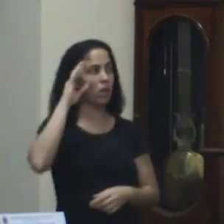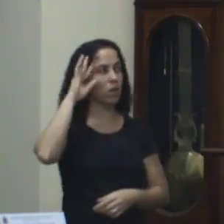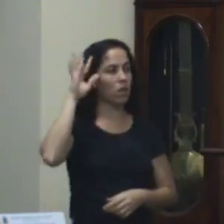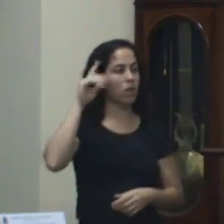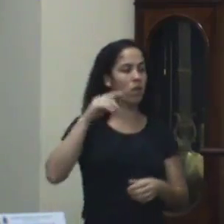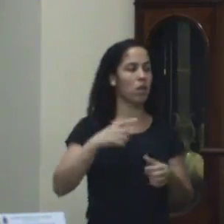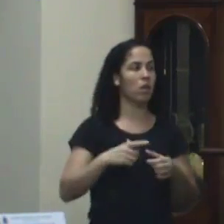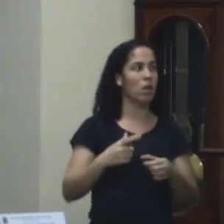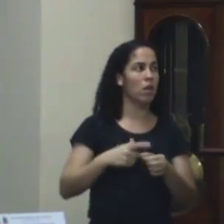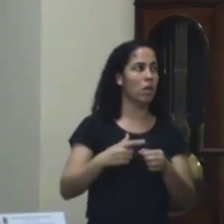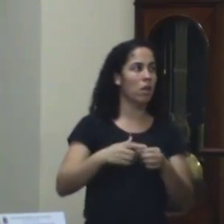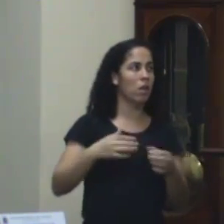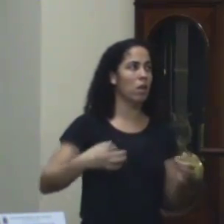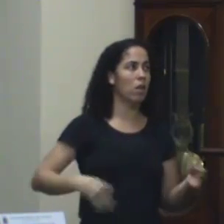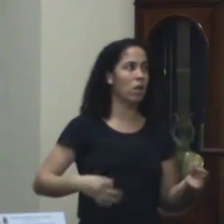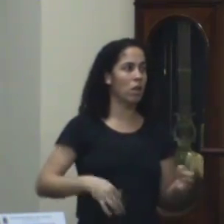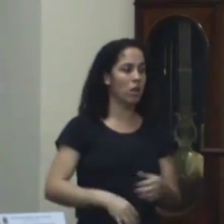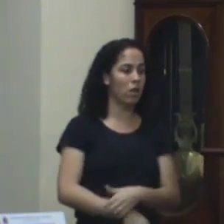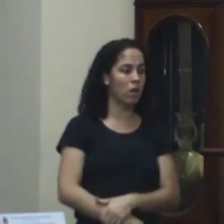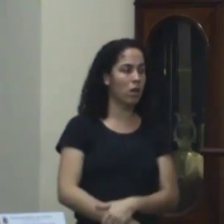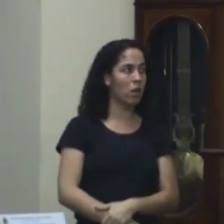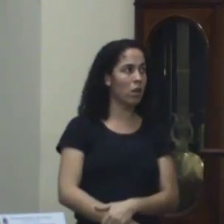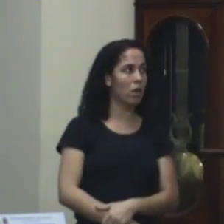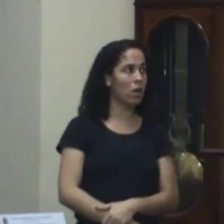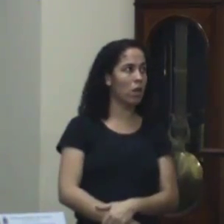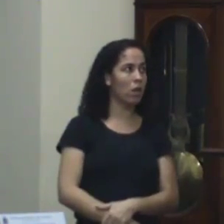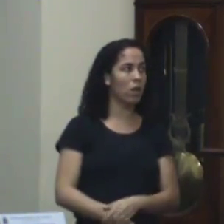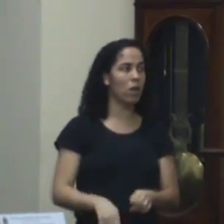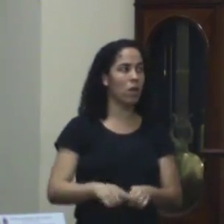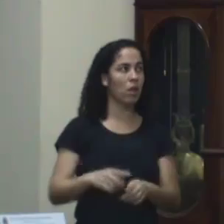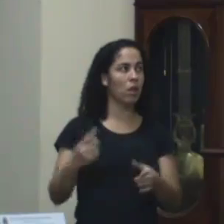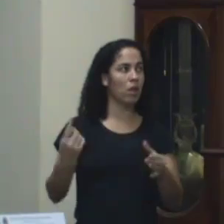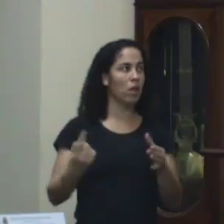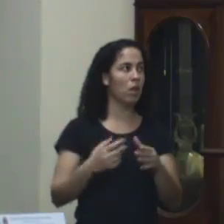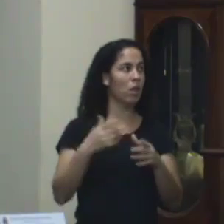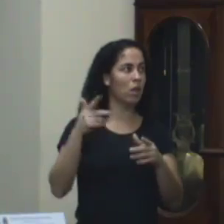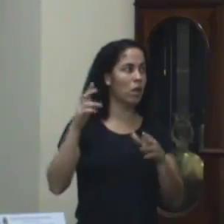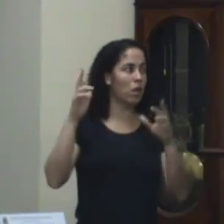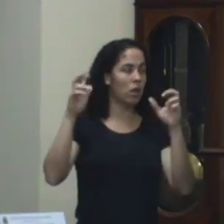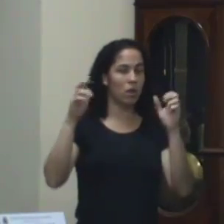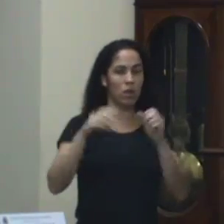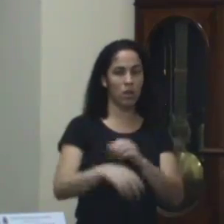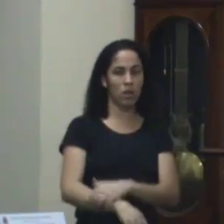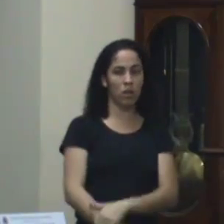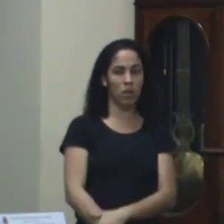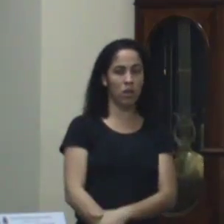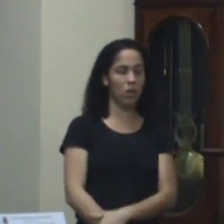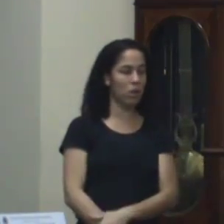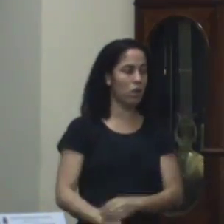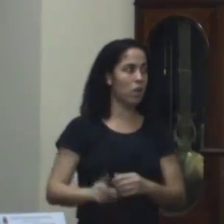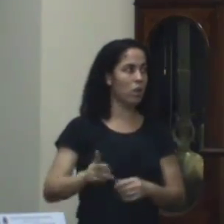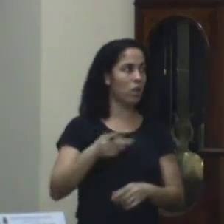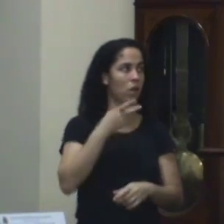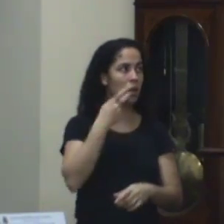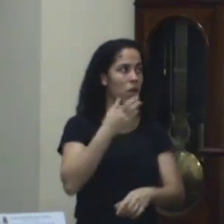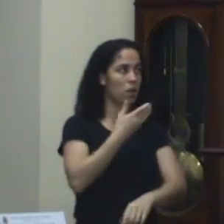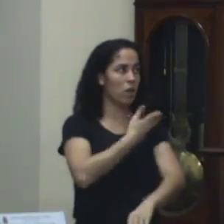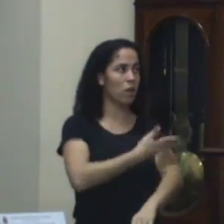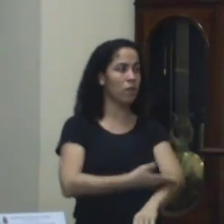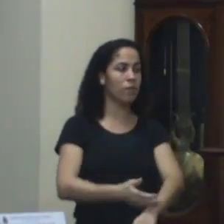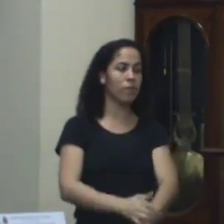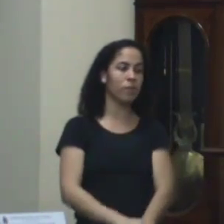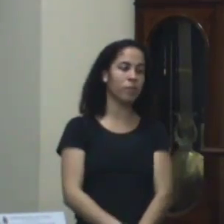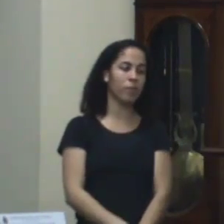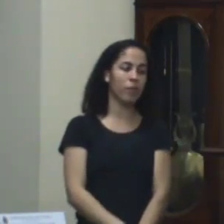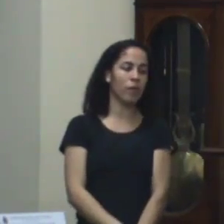de Conservatório. Bom, e outra coisa que me traz a tribuna, eu costumo dizer também